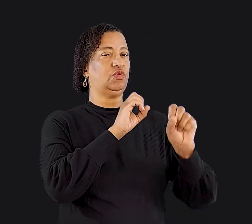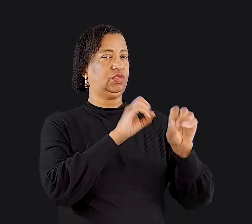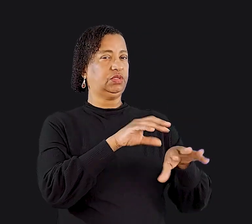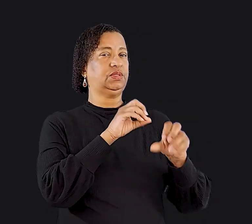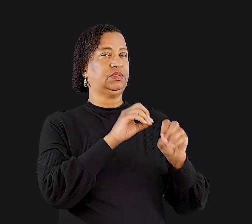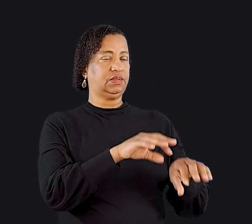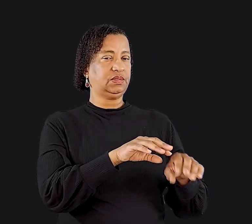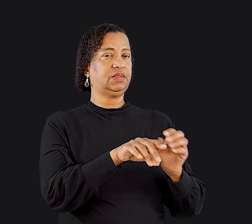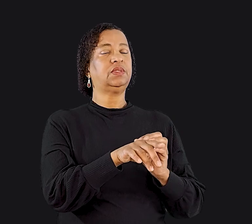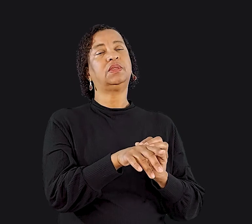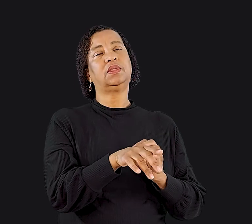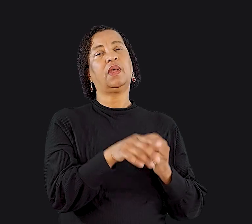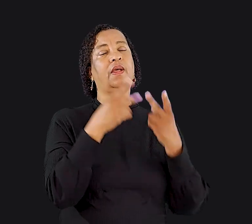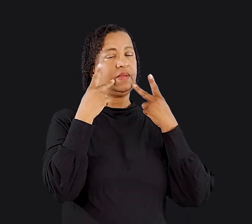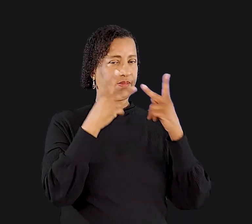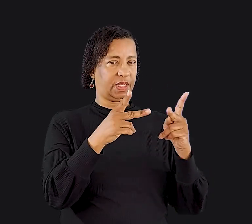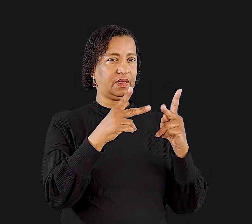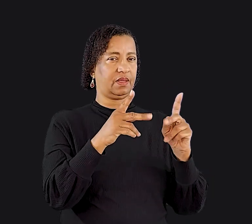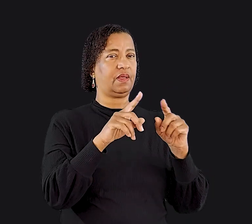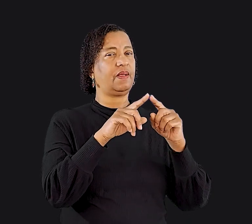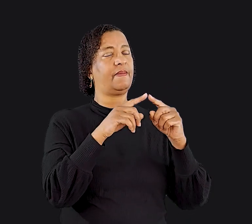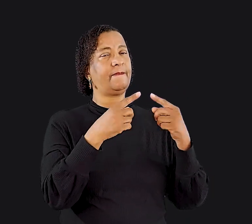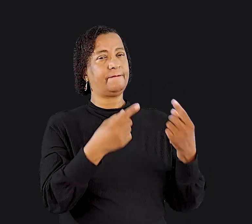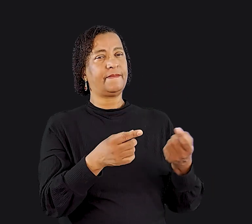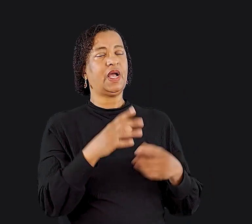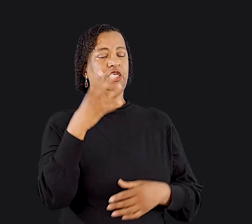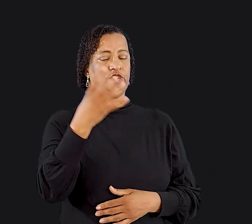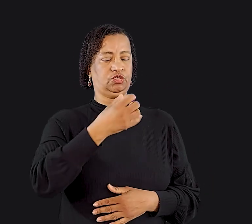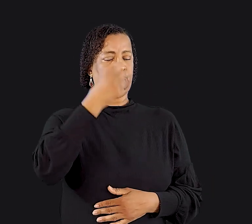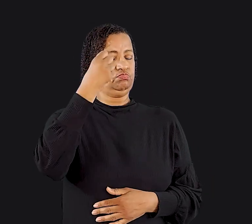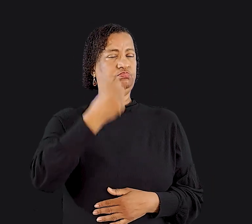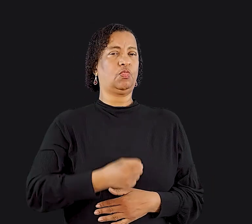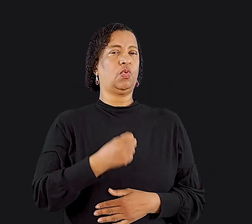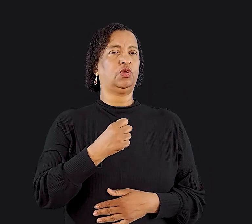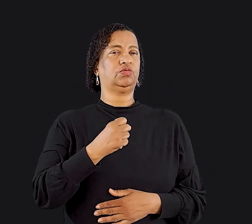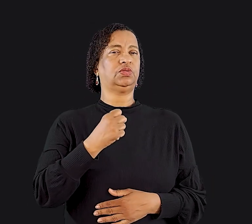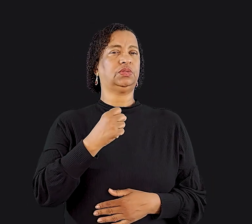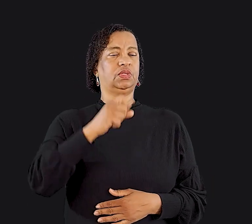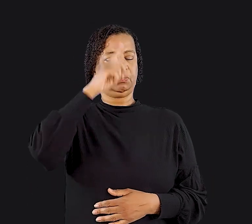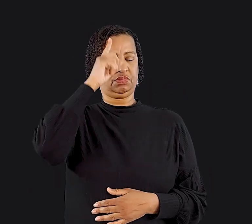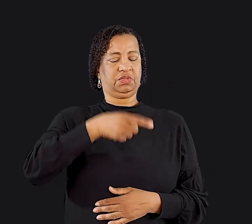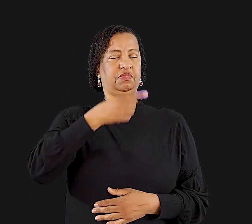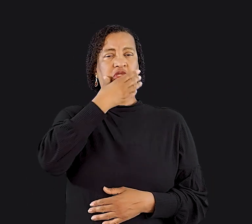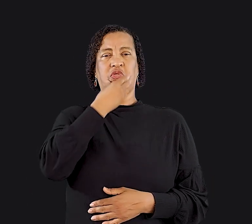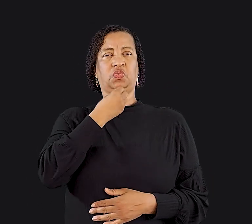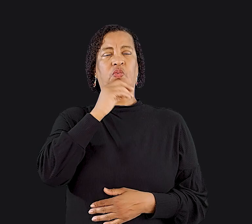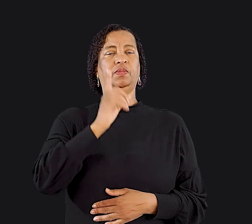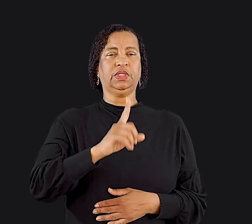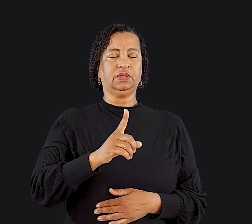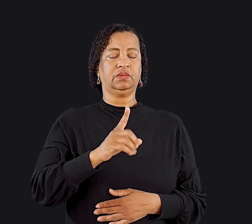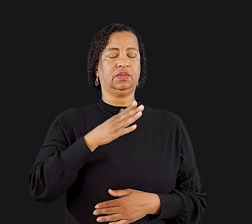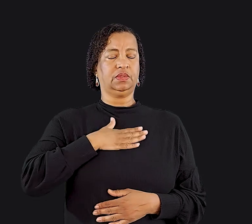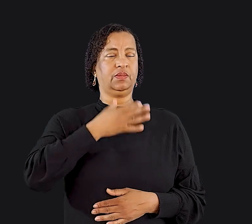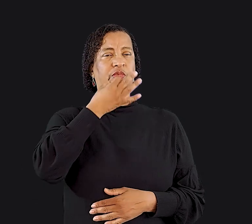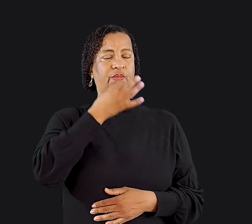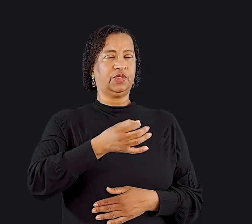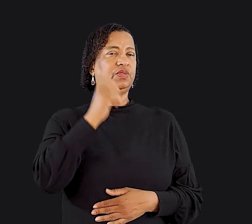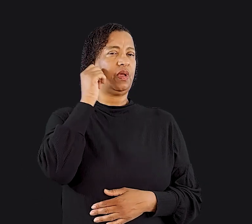ensinar. Ela pode ensinar e pregar, mas não com autoridade sobre o homem. Na minha opinião, Uma mulher pode